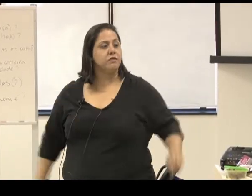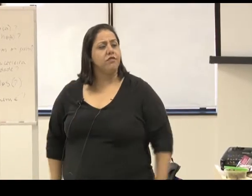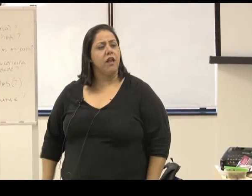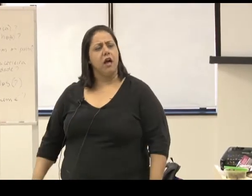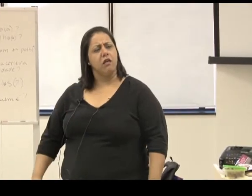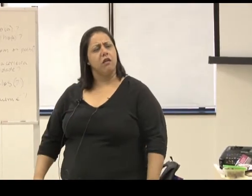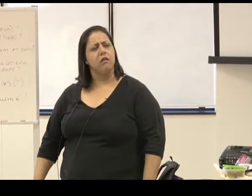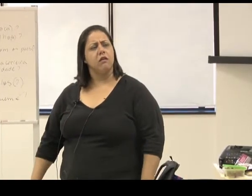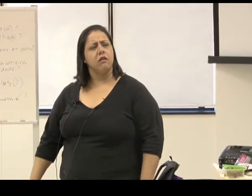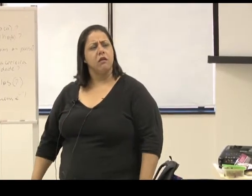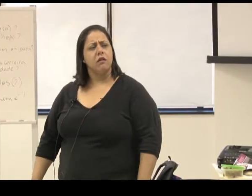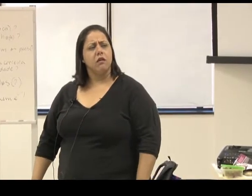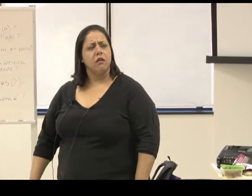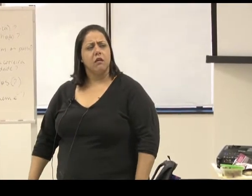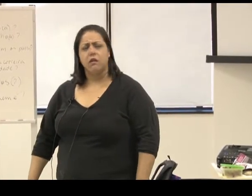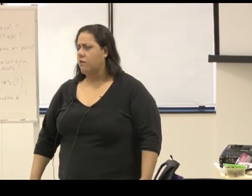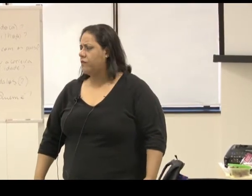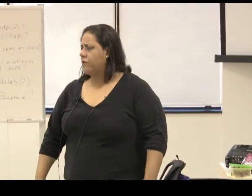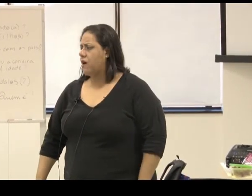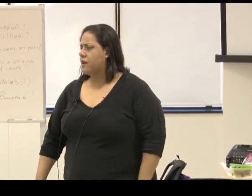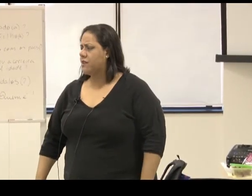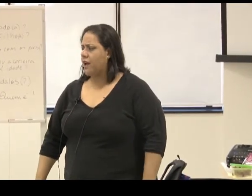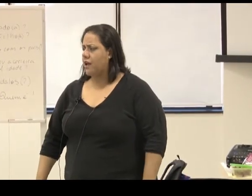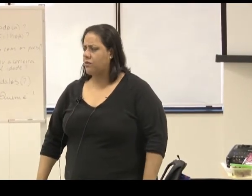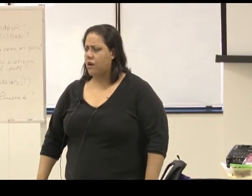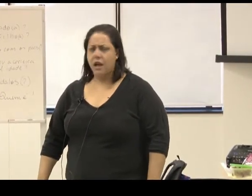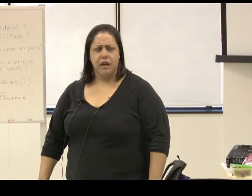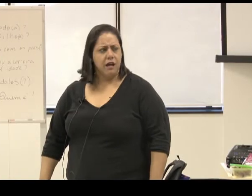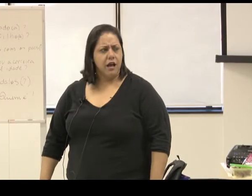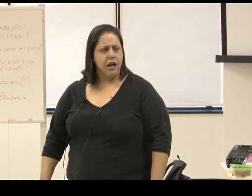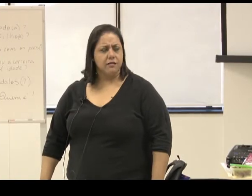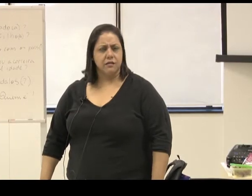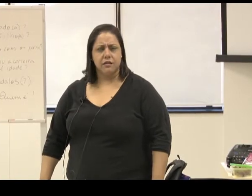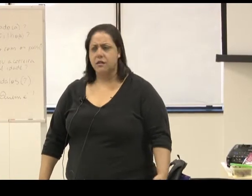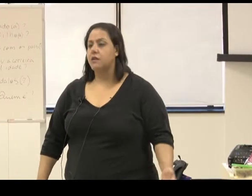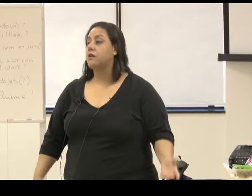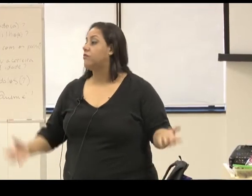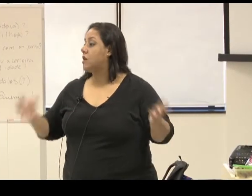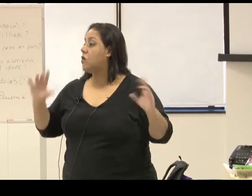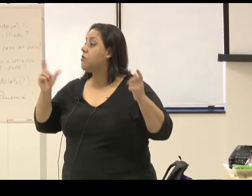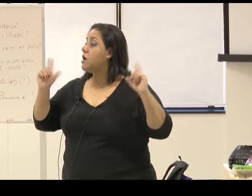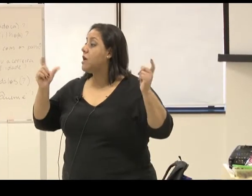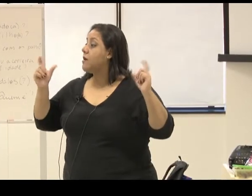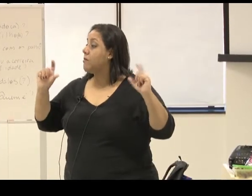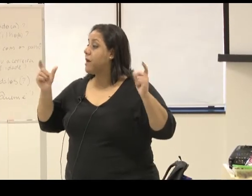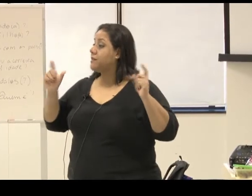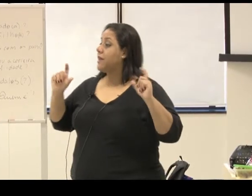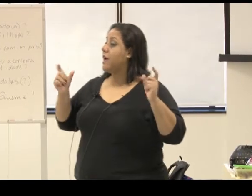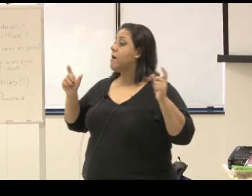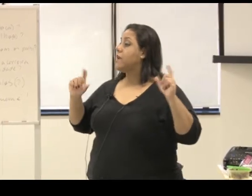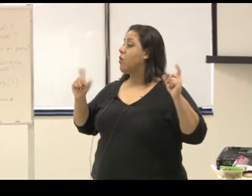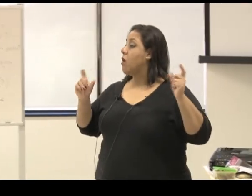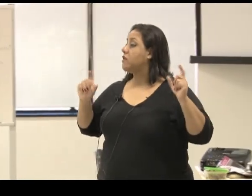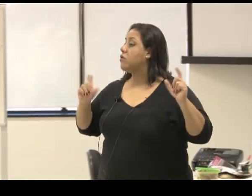falar, tem um arquiteto lá na casa? Então, perceba que quando eu uso a